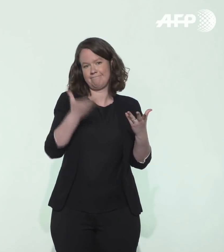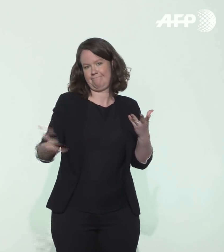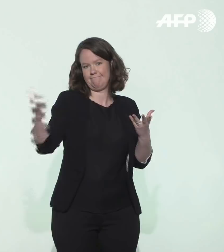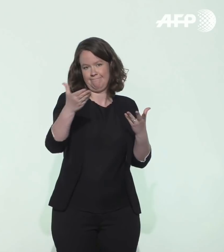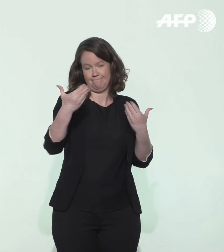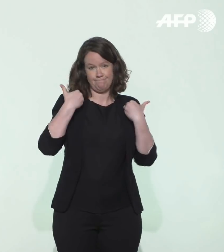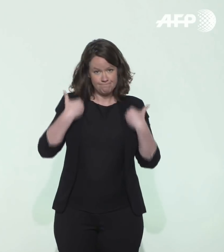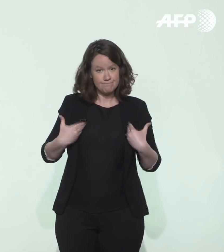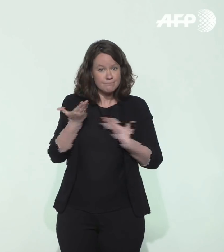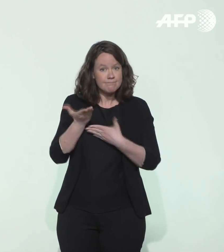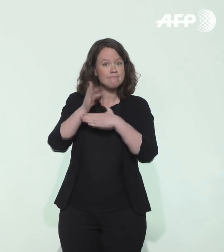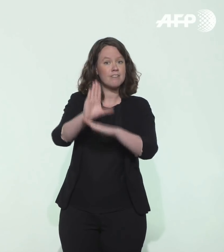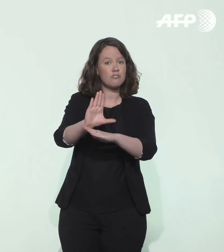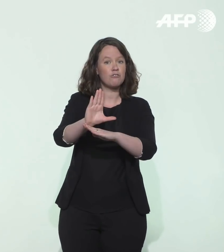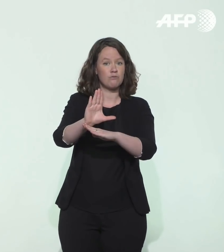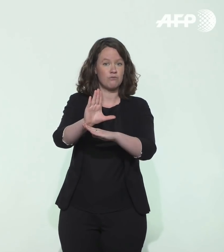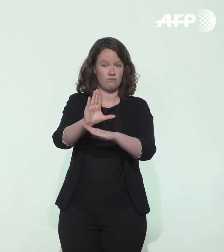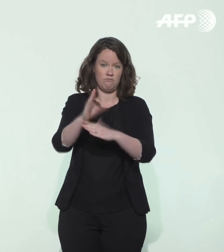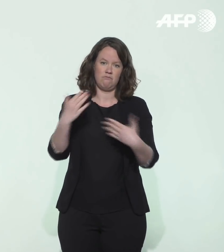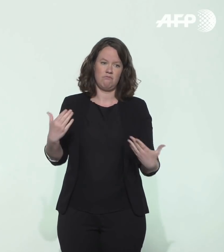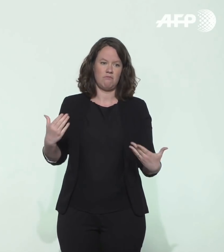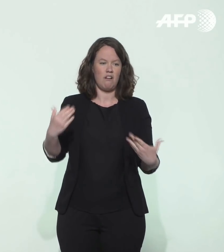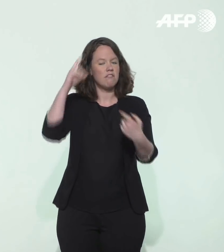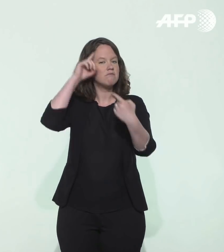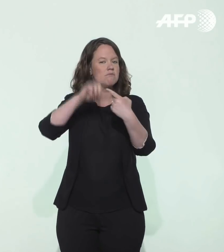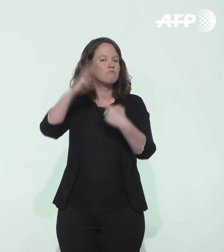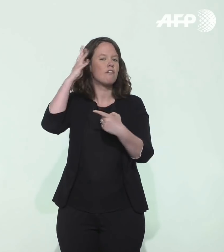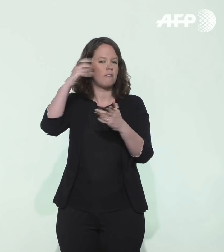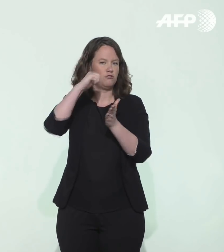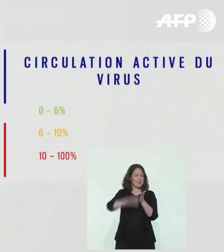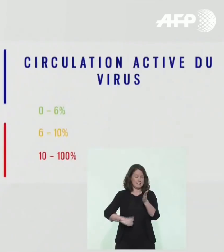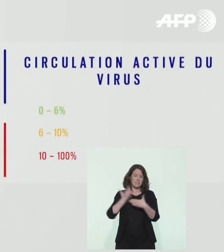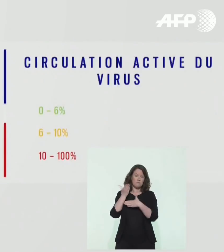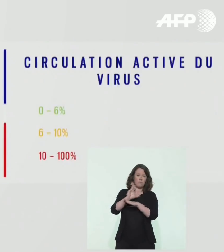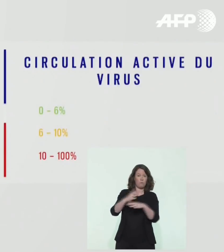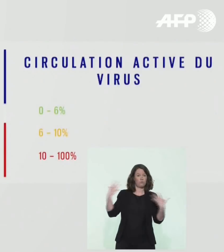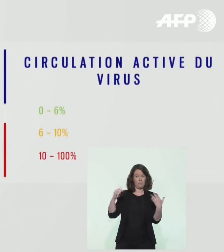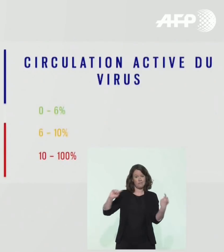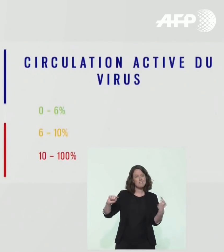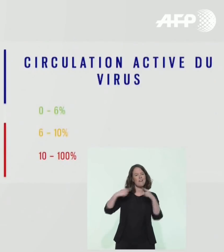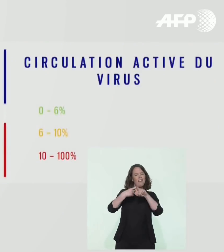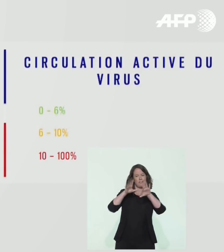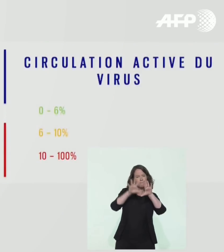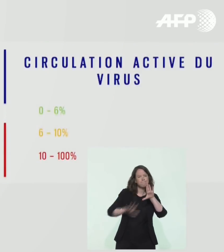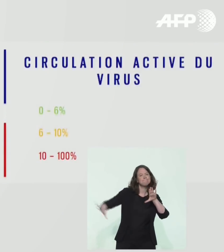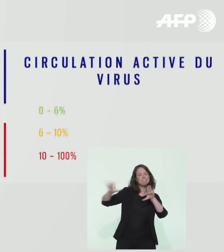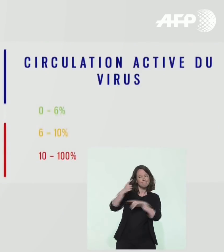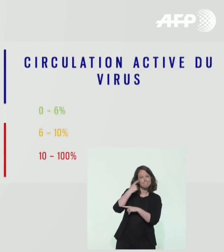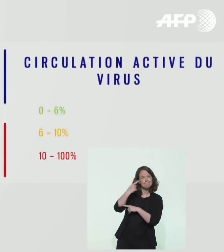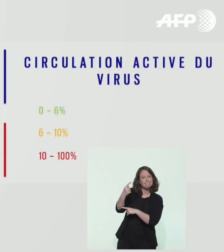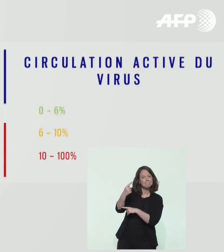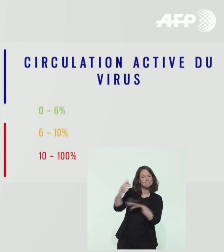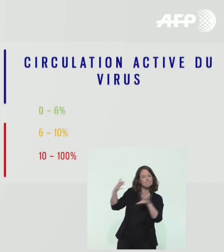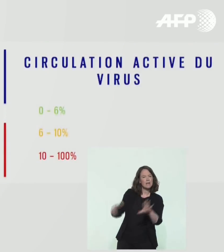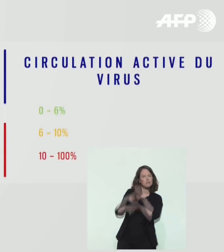nationale, je vais vous présenter pour commencer ce point presse les cartes qui sont amenées à nous guider dans les choix en vue de